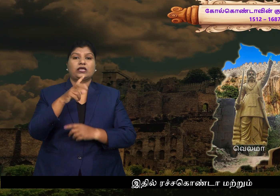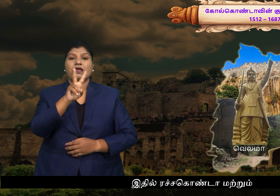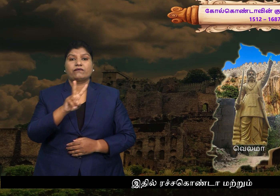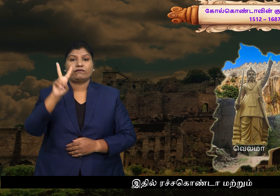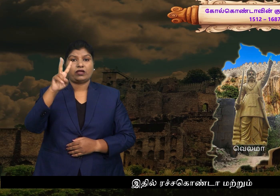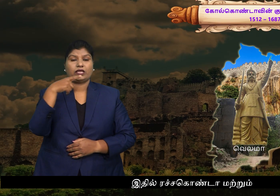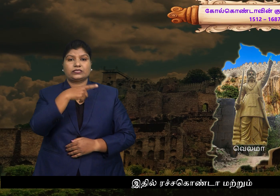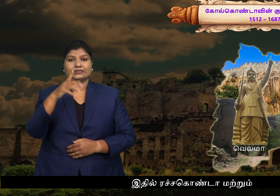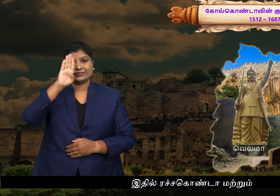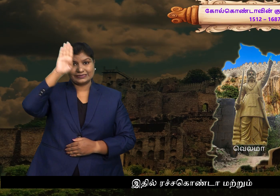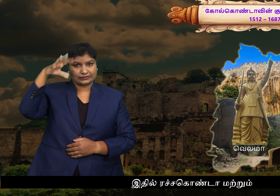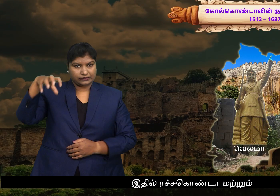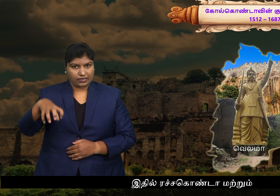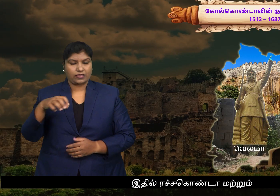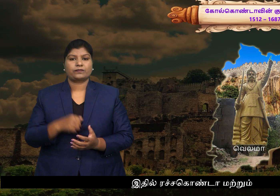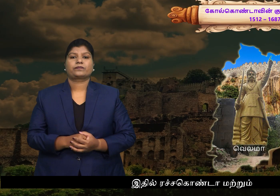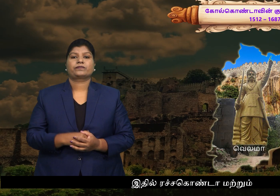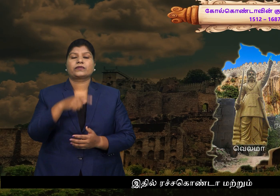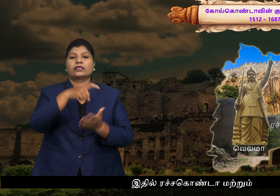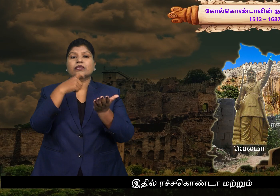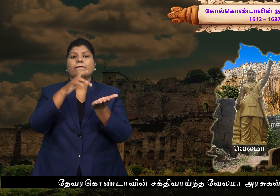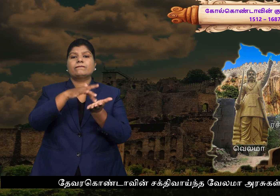இதில் ரச்சகொண்டா மற்றும்